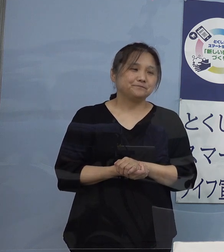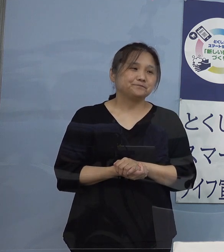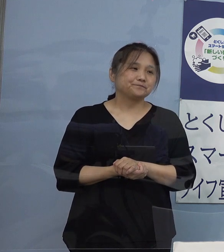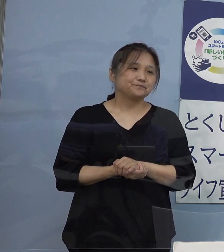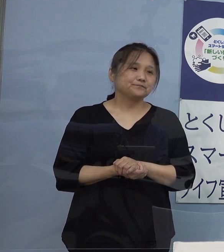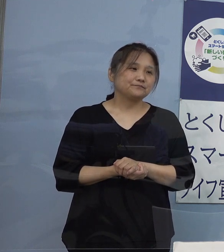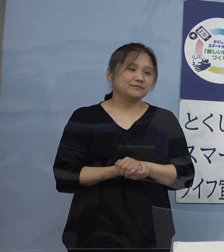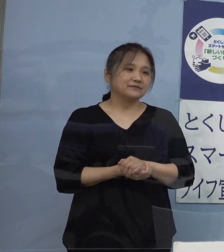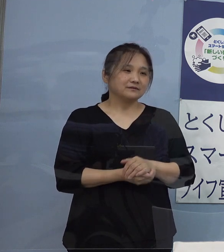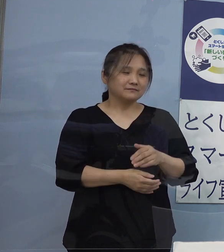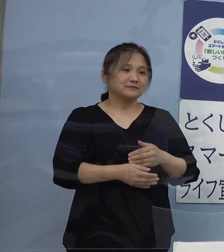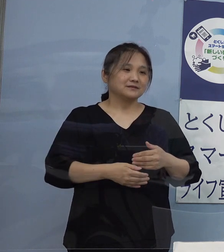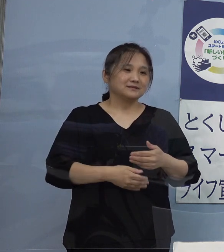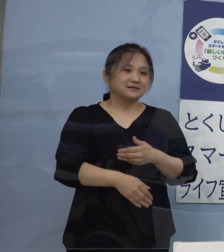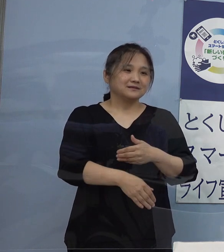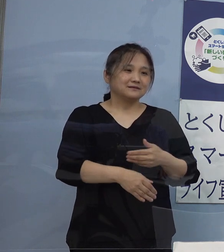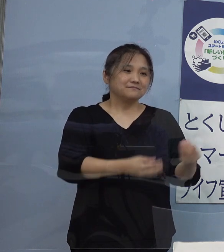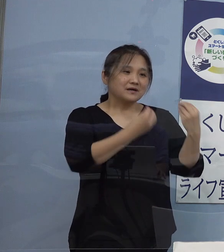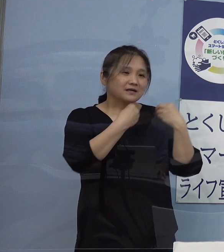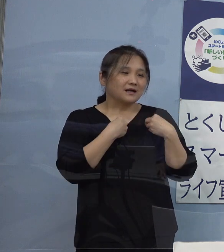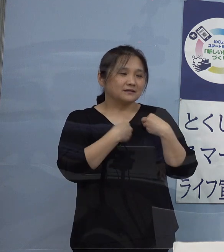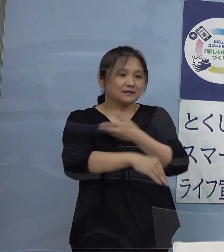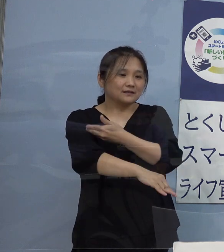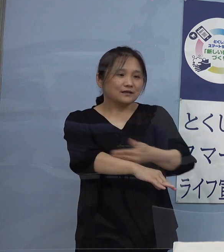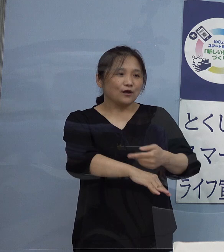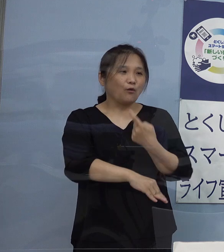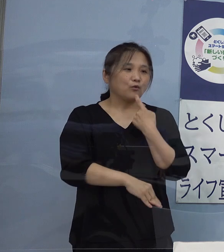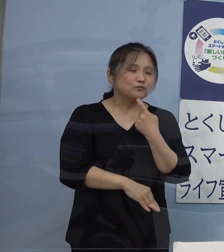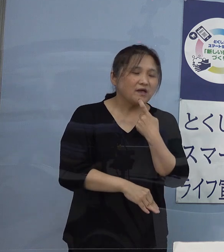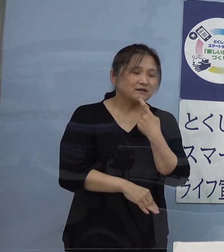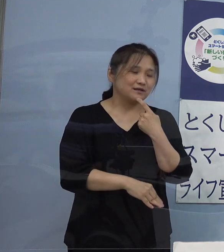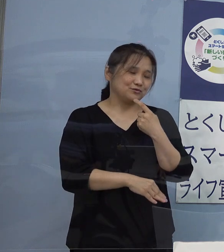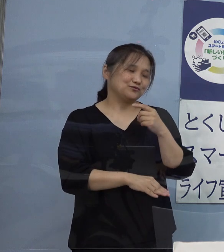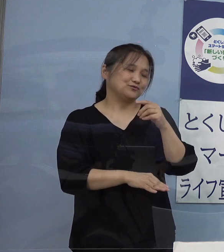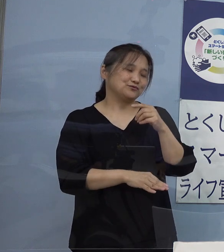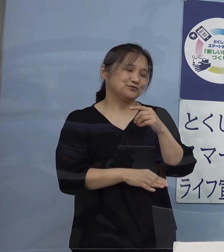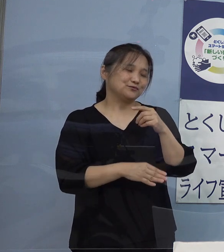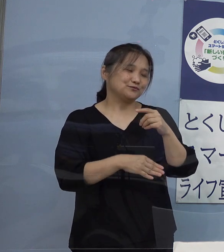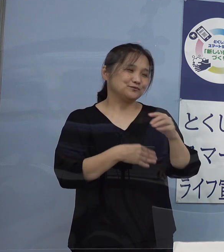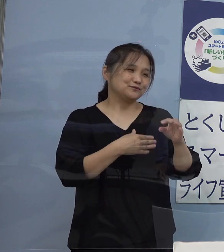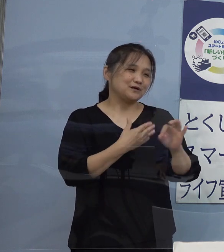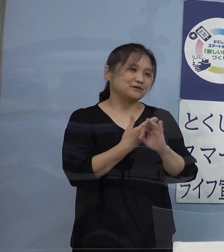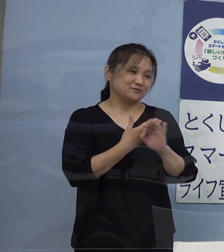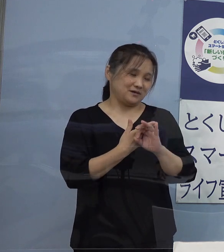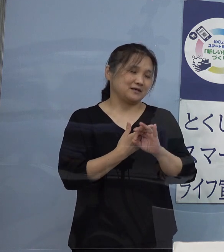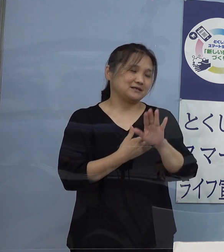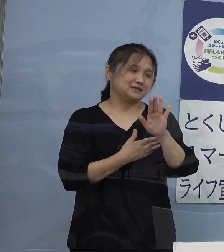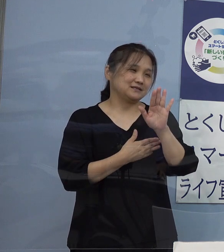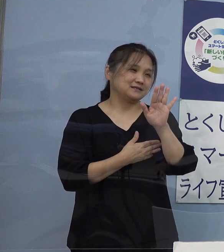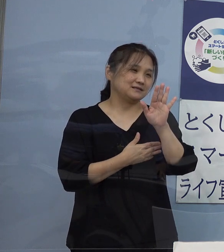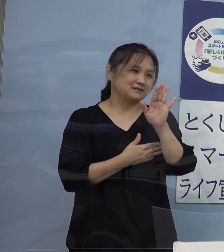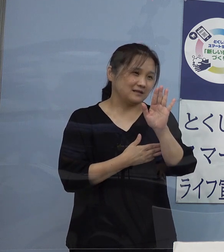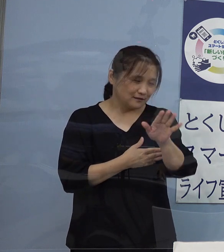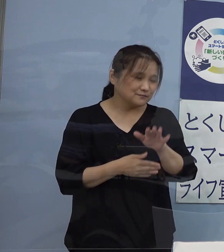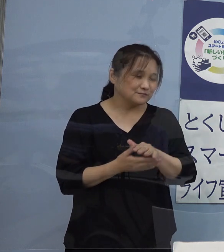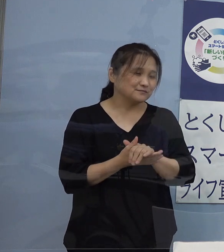どね、感染経路不明という扱いにはしてませんでしたが、まあ、そういった意味では、まあ、感染経路不明という扱いに最終的